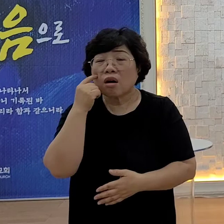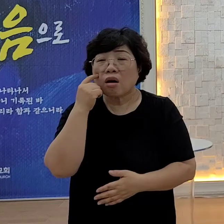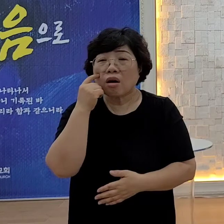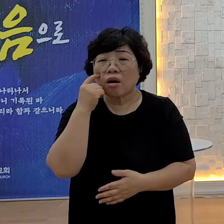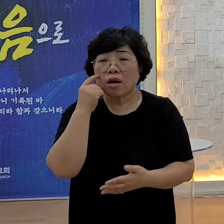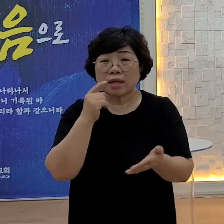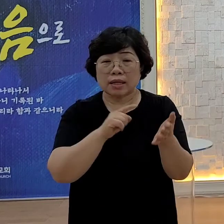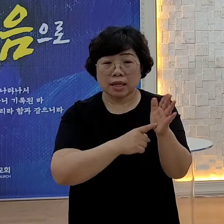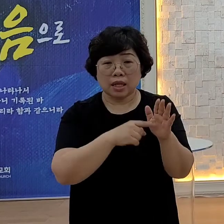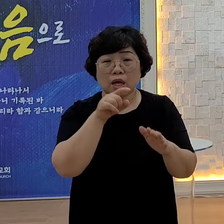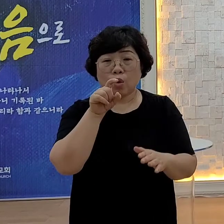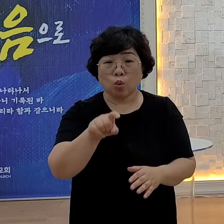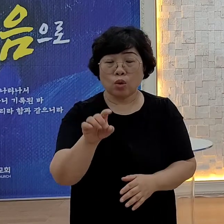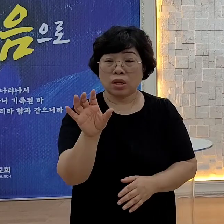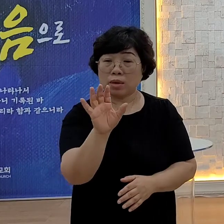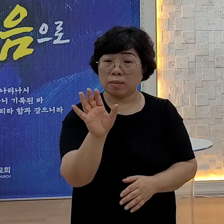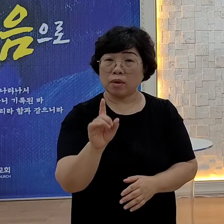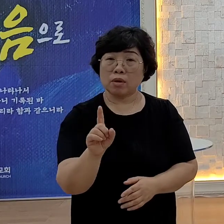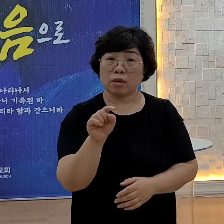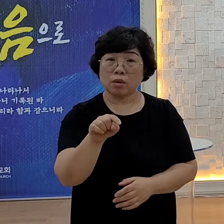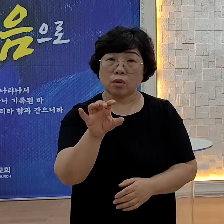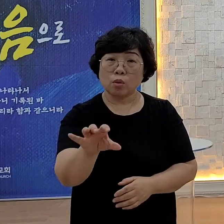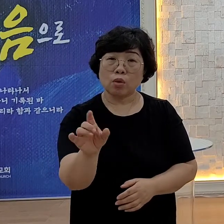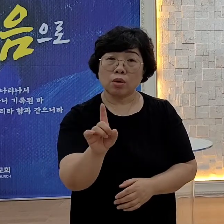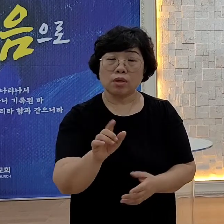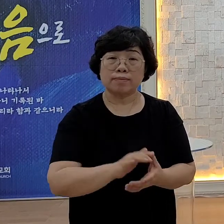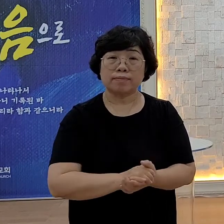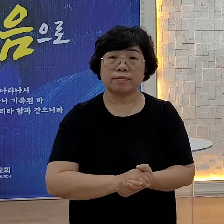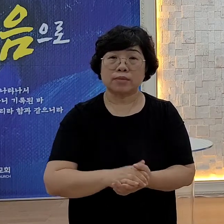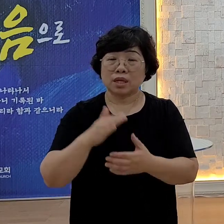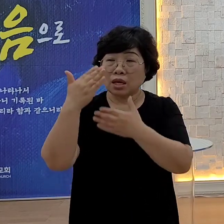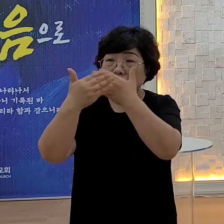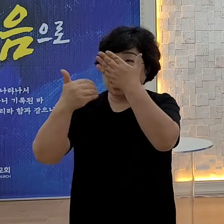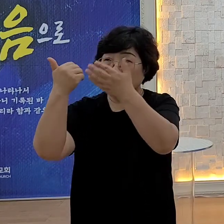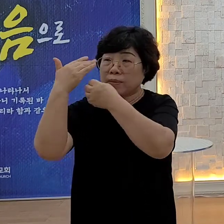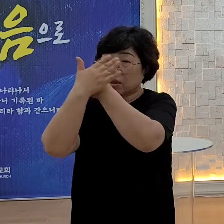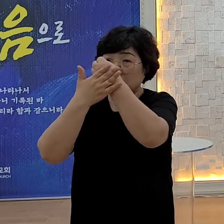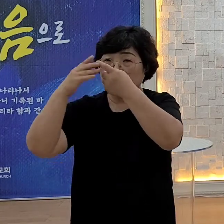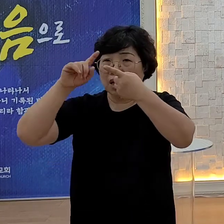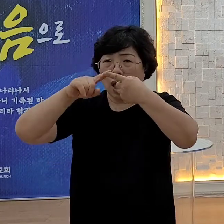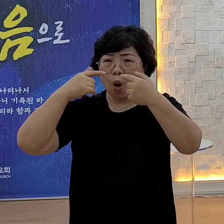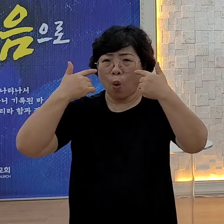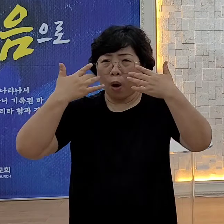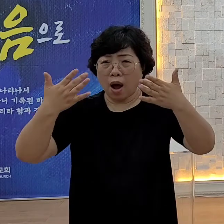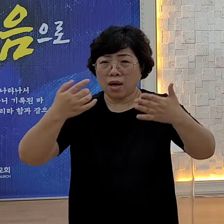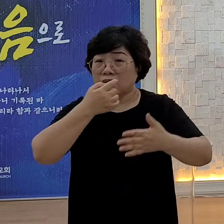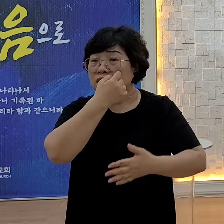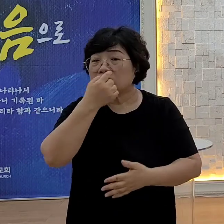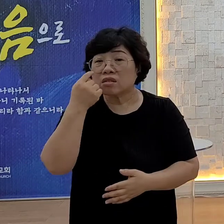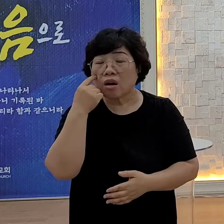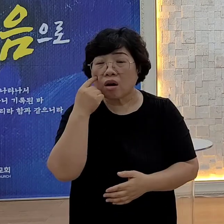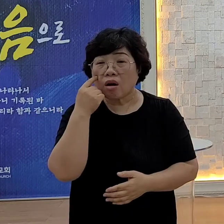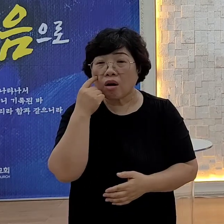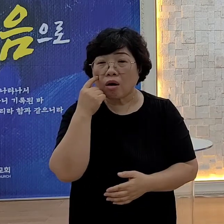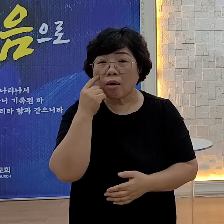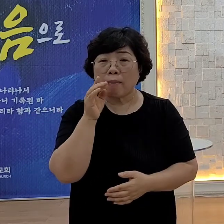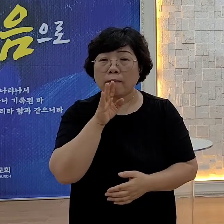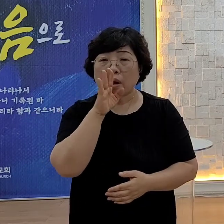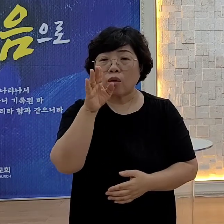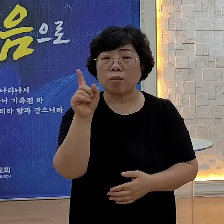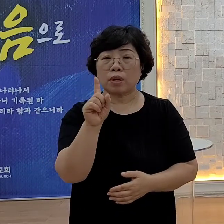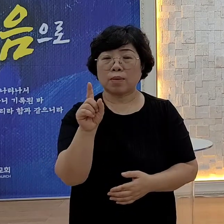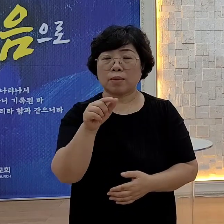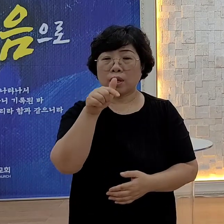있습니다. 그게 어딜까요? 이 하나님의 은혜에 대한 명백한 증거가 바로